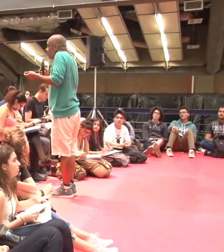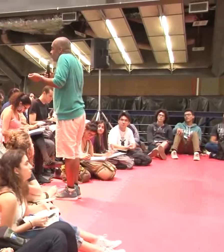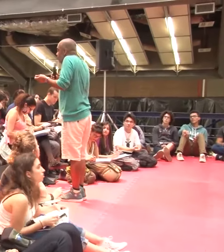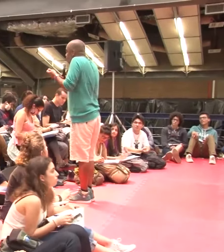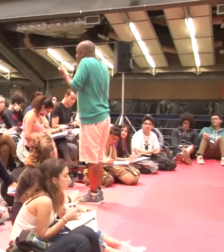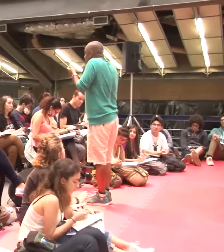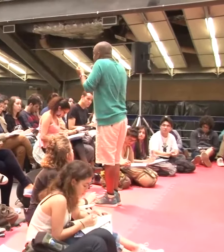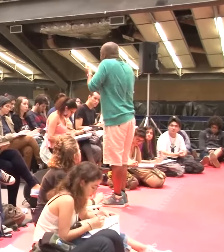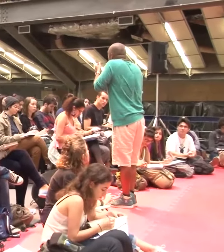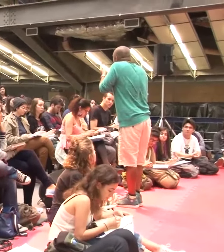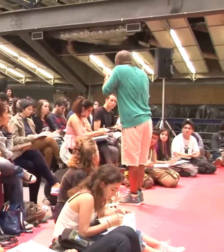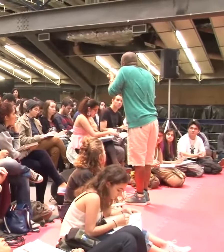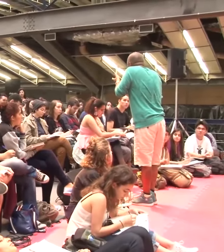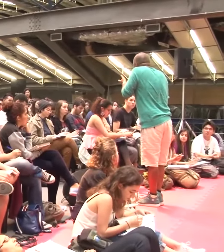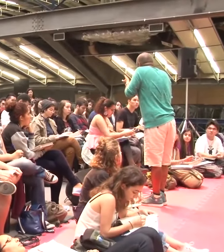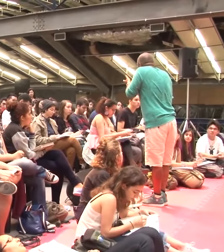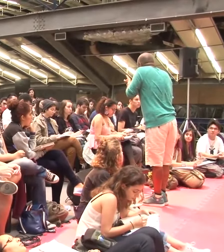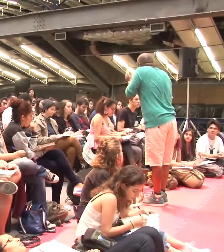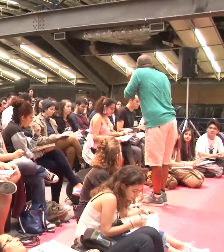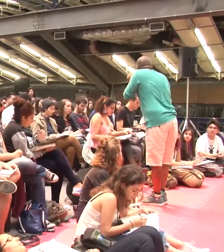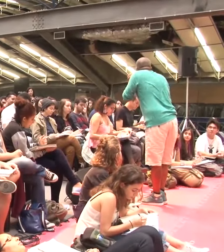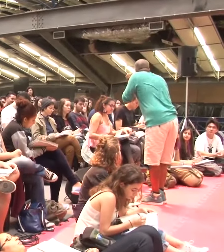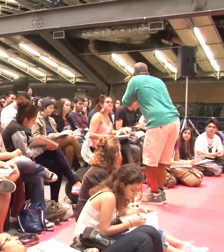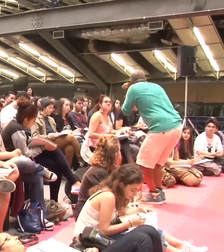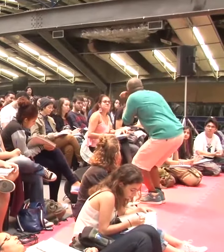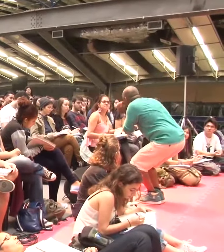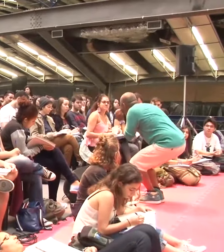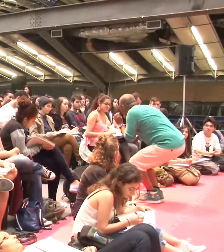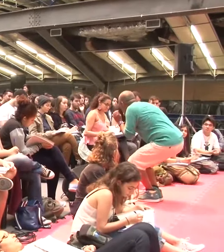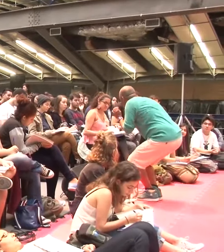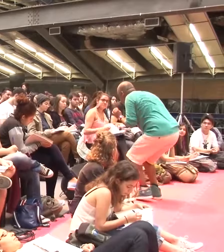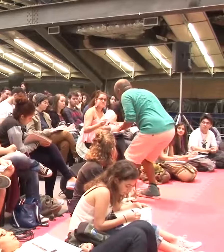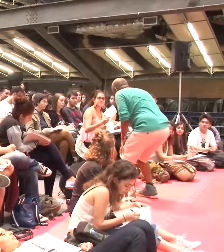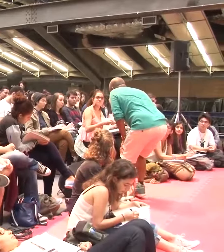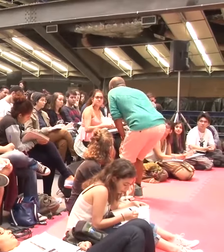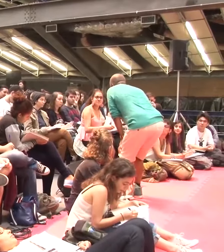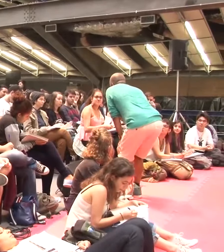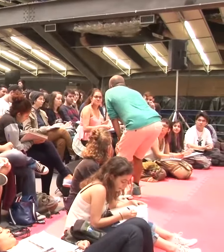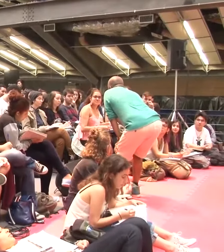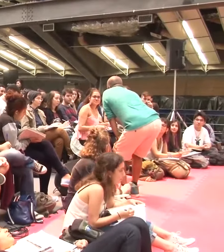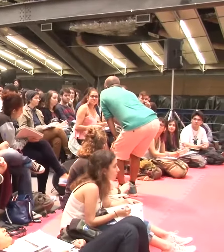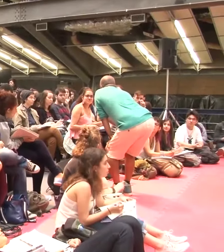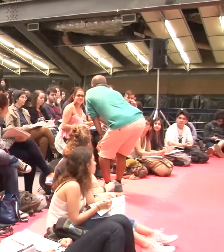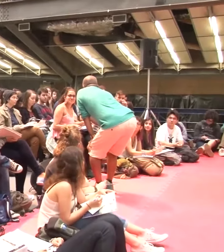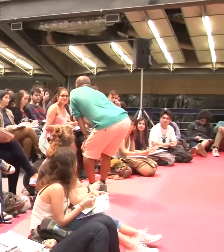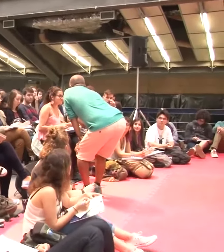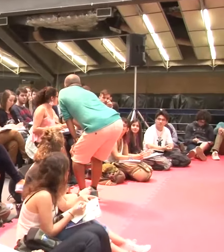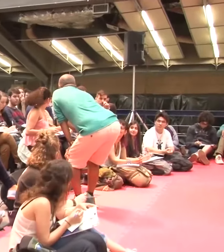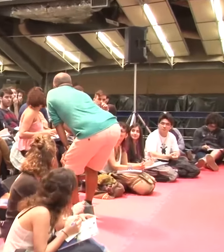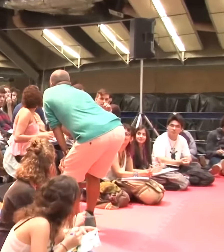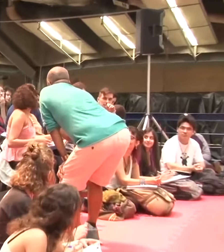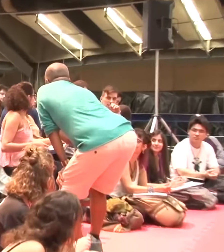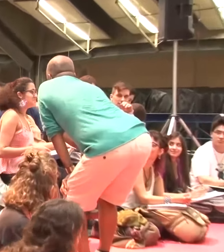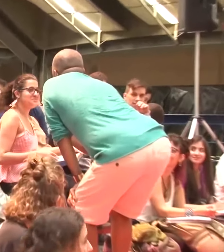É preciso observar objetivamente, analisar criticamente o mundo.